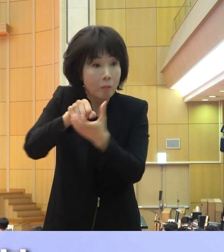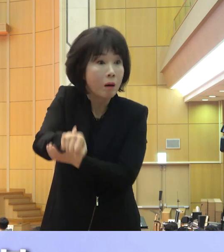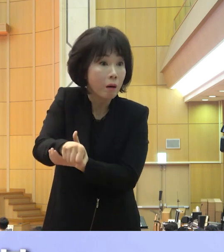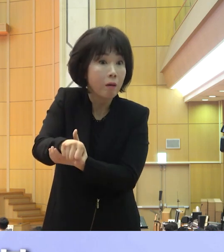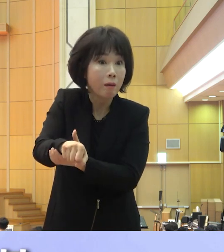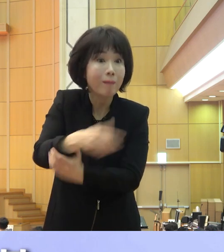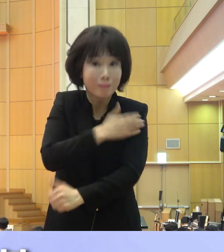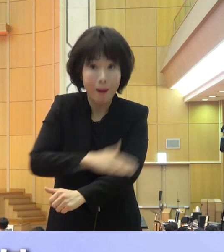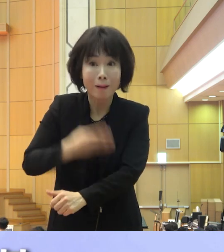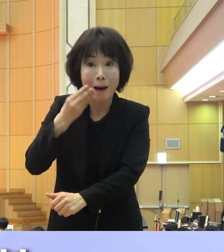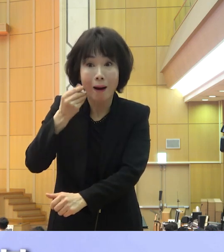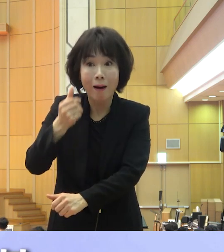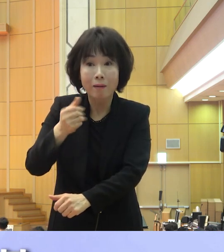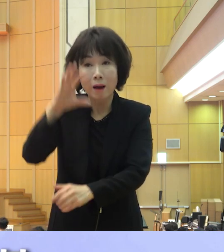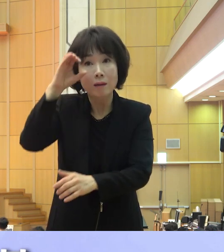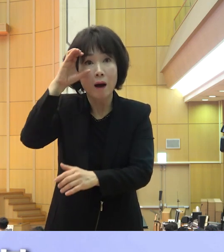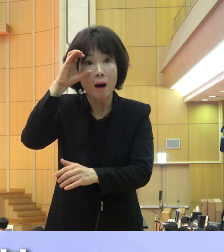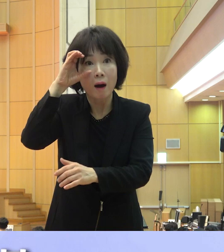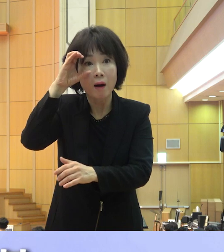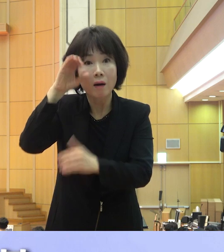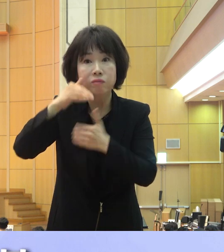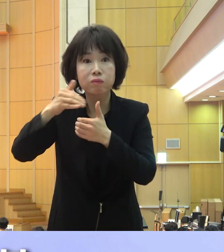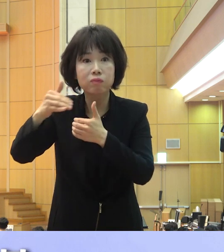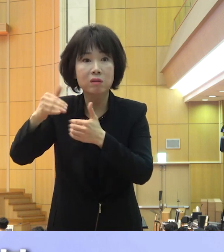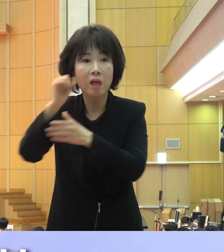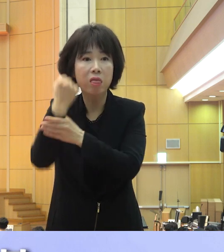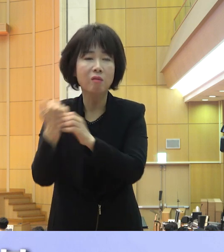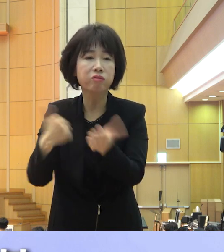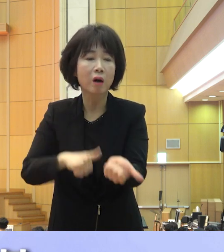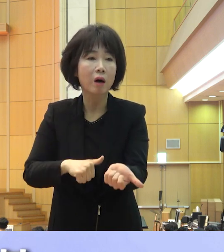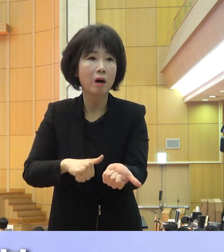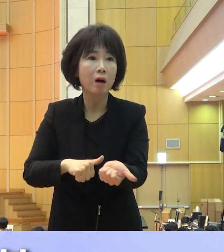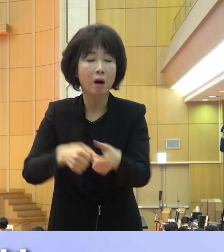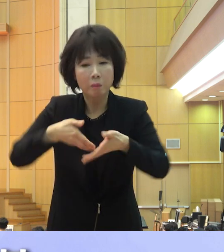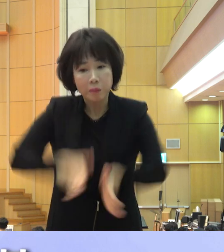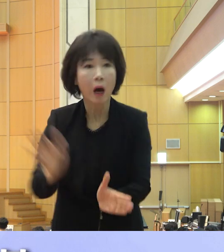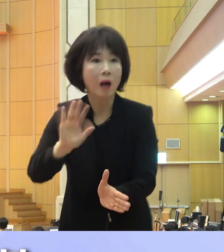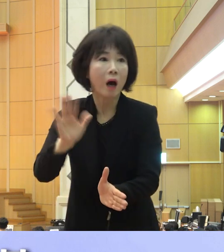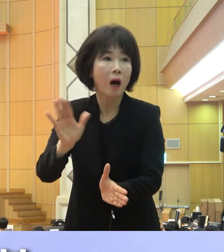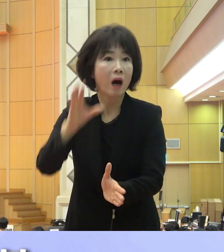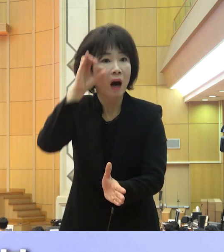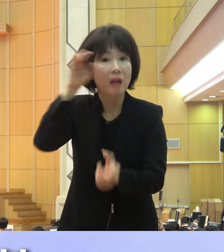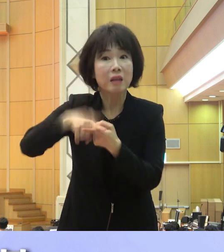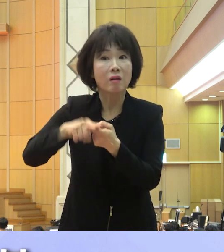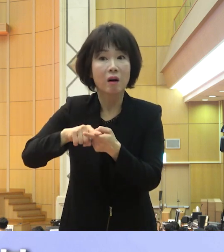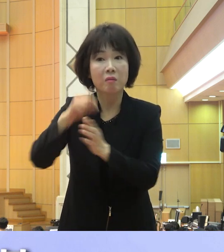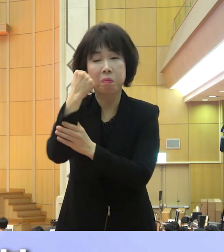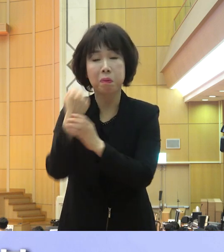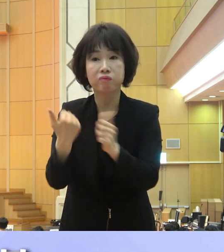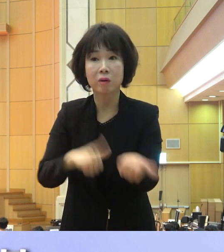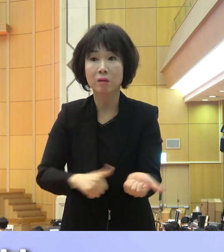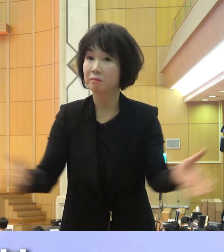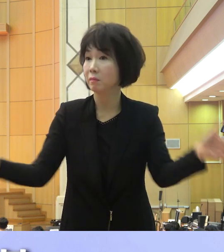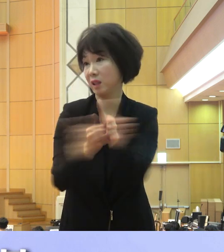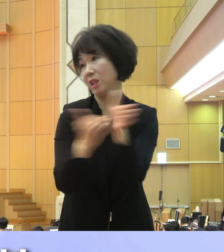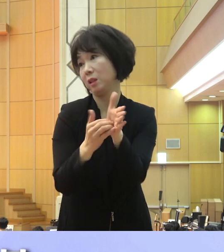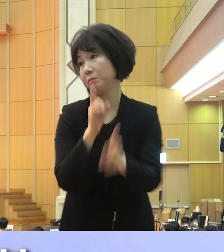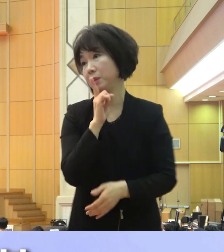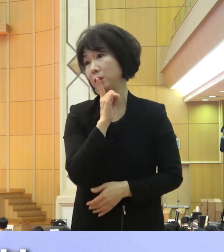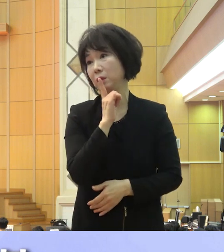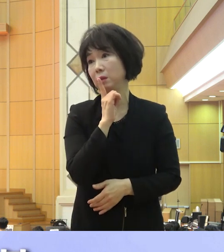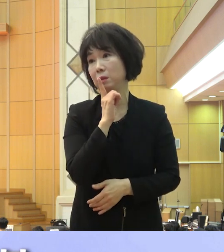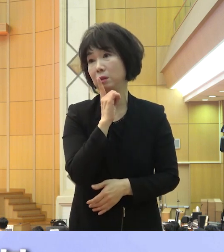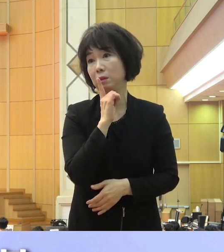얼마나 불행합니까? 달걀이 달걀로 태어나 살다가 죽으려고 달걀로 존재하고 사는 것이 아니라